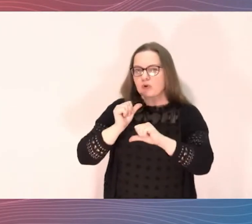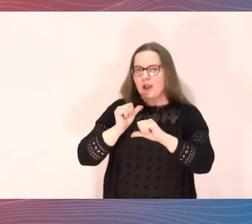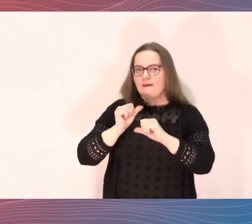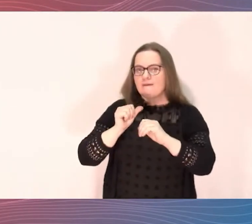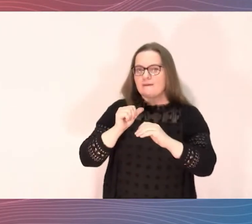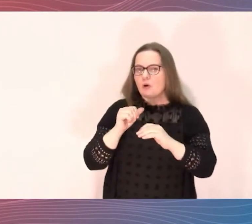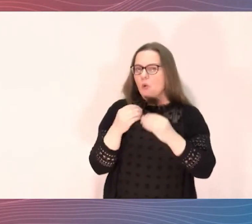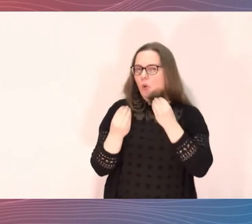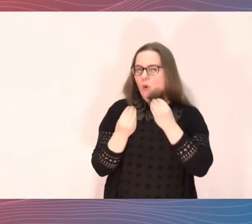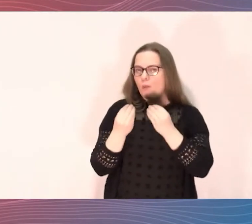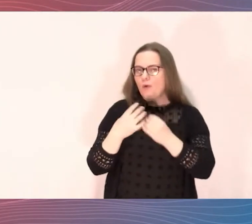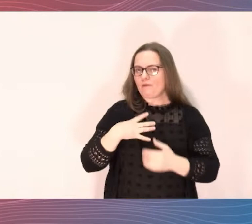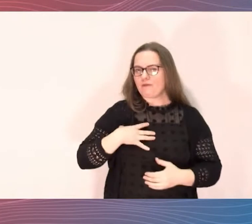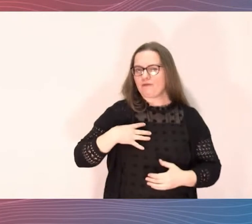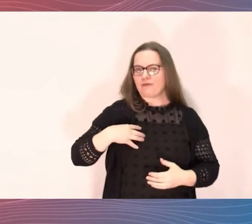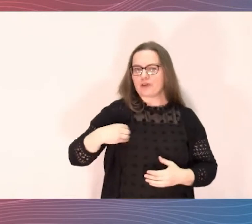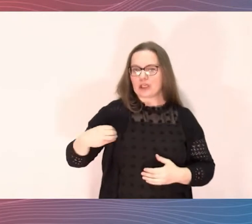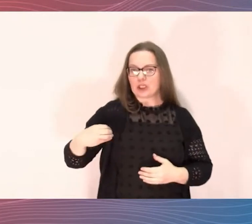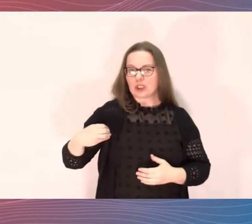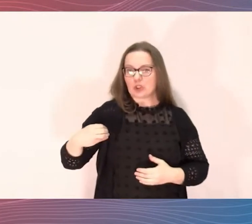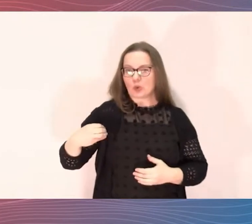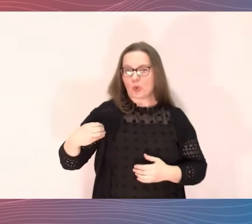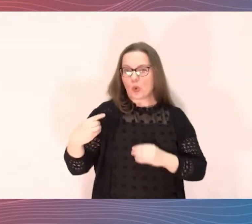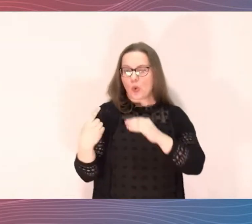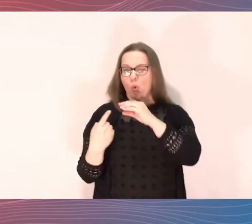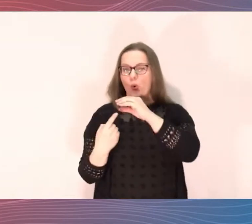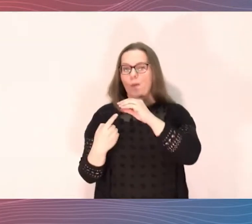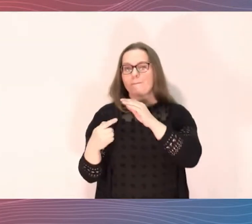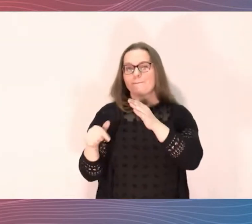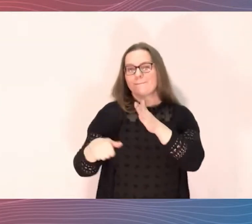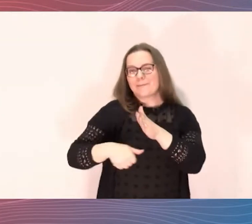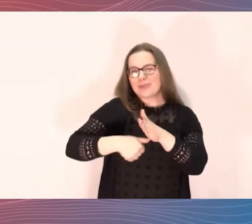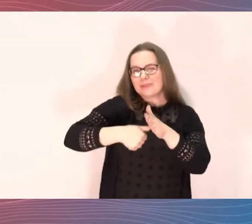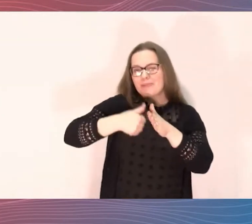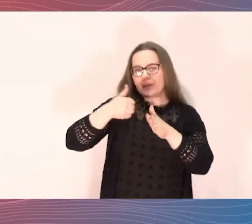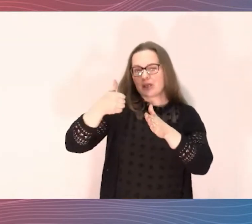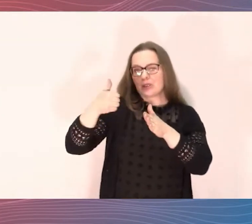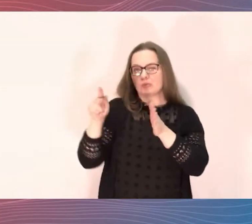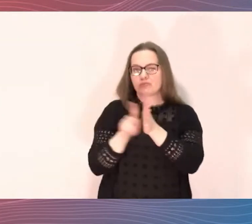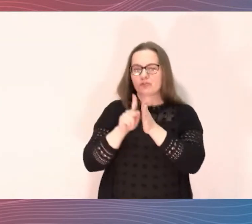Deus, como o primeiro entre os muitos irmãos que somos nós.